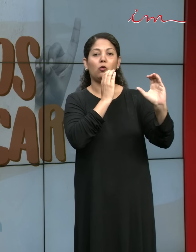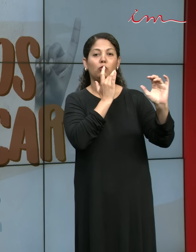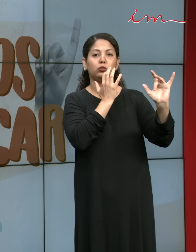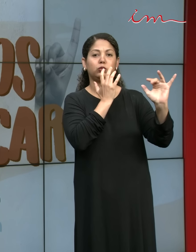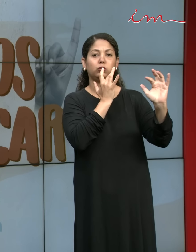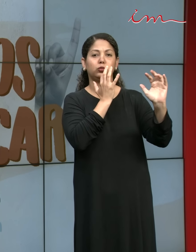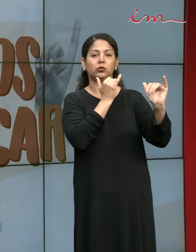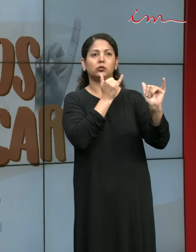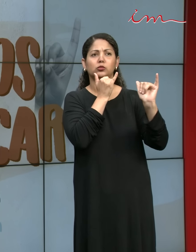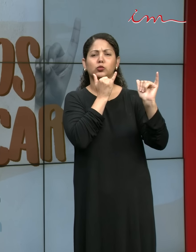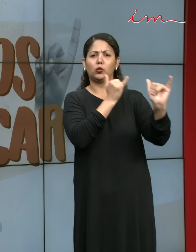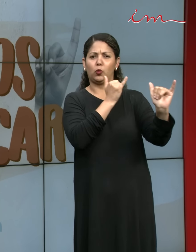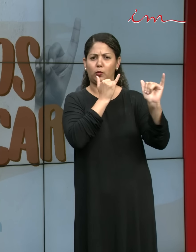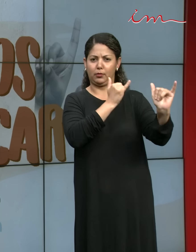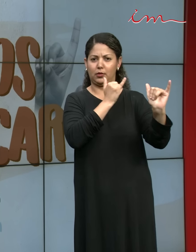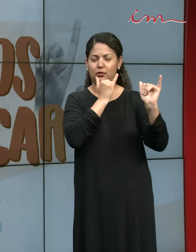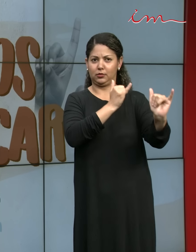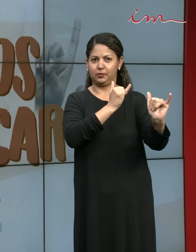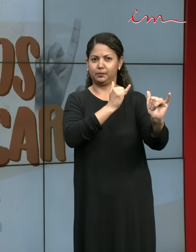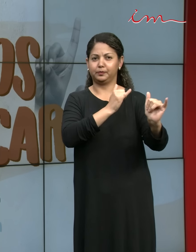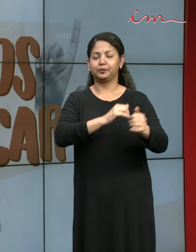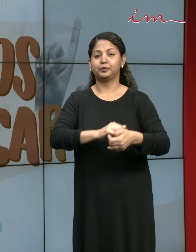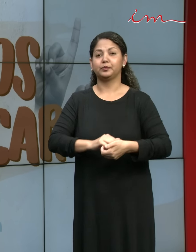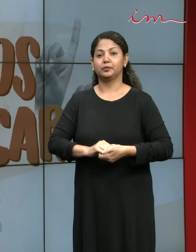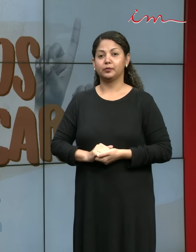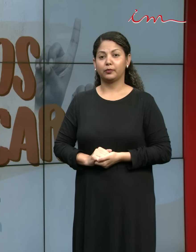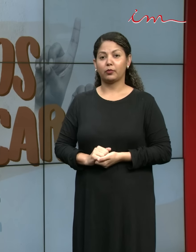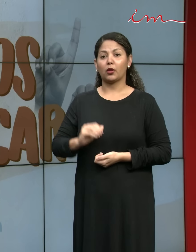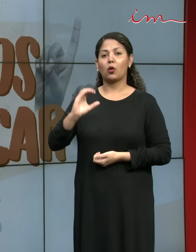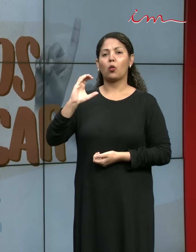Trombeta, fazendo esse movimento. Trombeta.